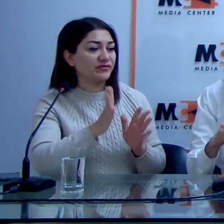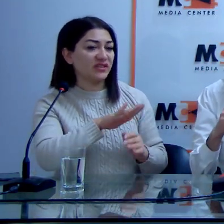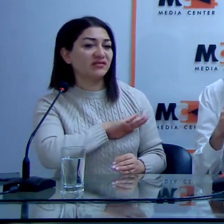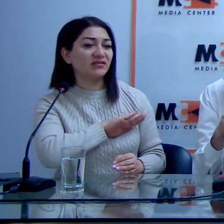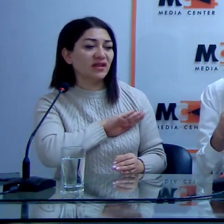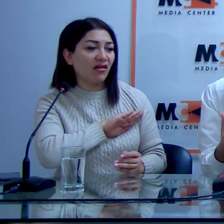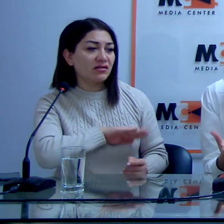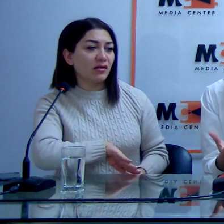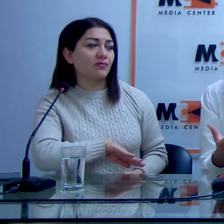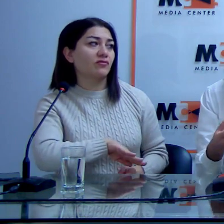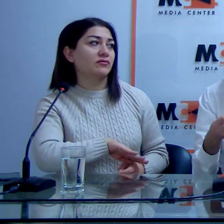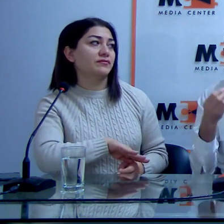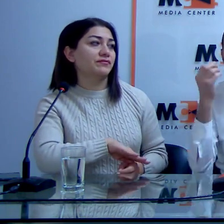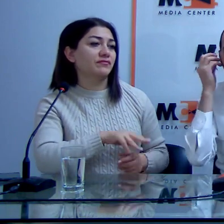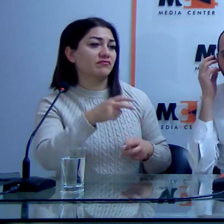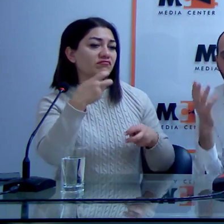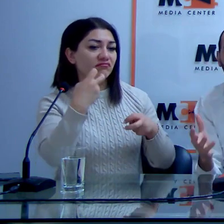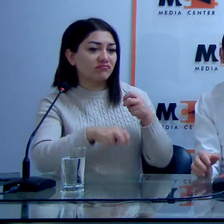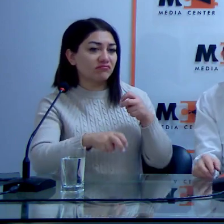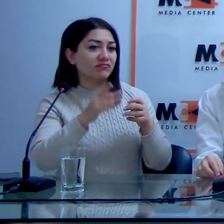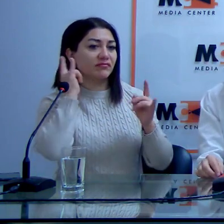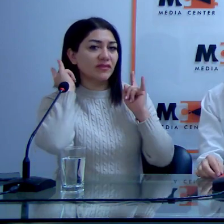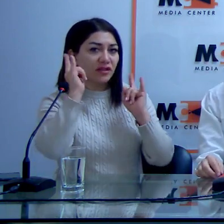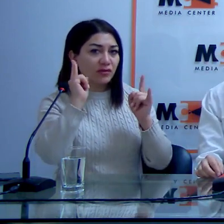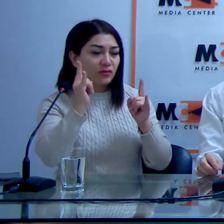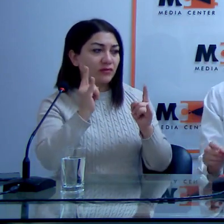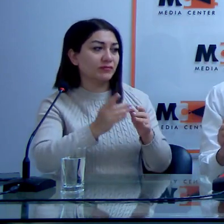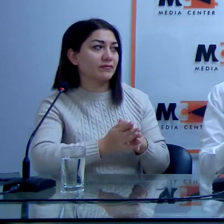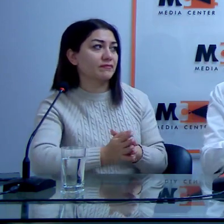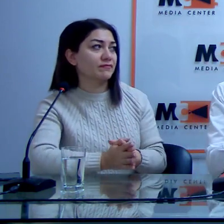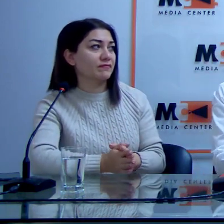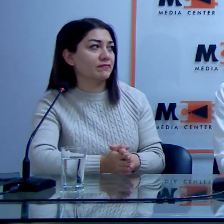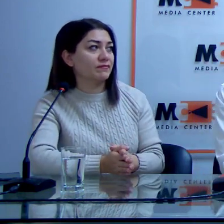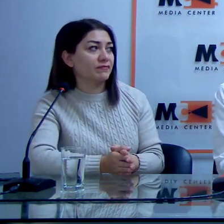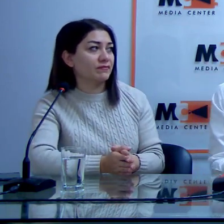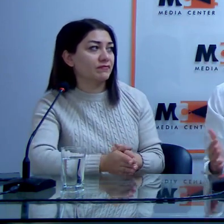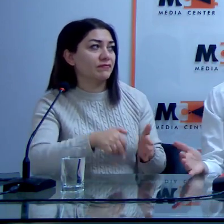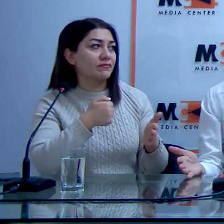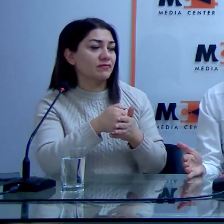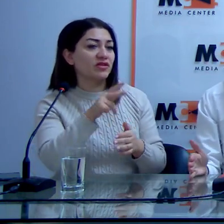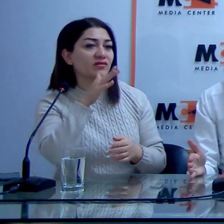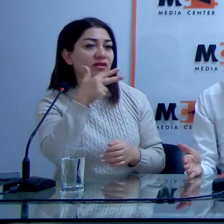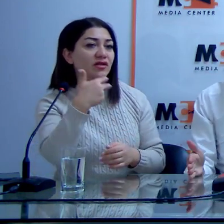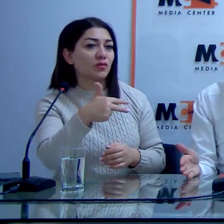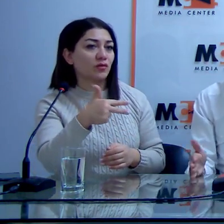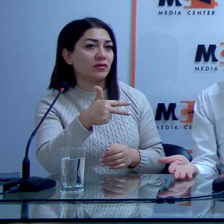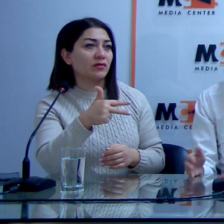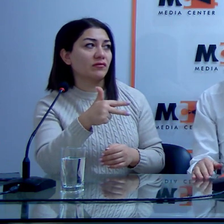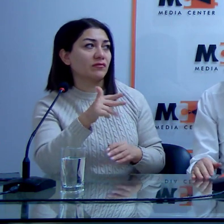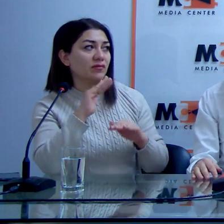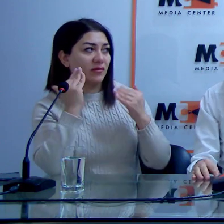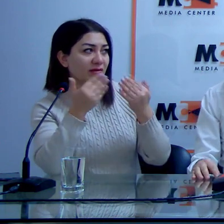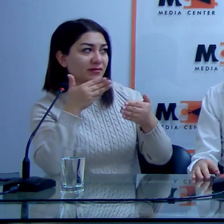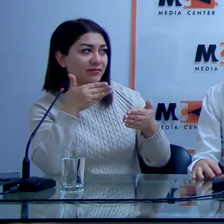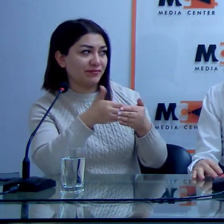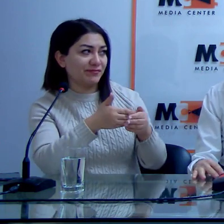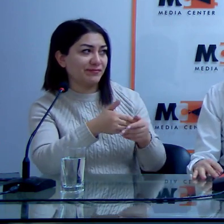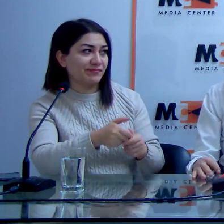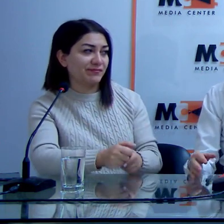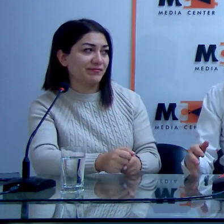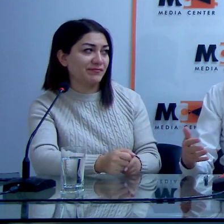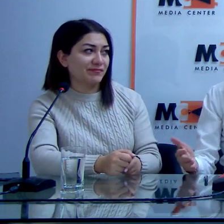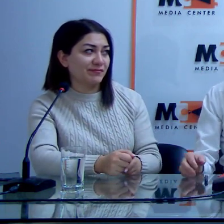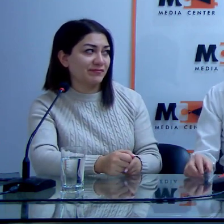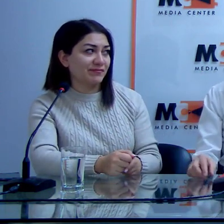Midfu Antiakanidum, Ahamukanidum, Mitter Pilly to Tarakada to Habana Pakapa.